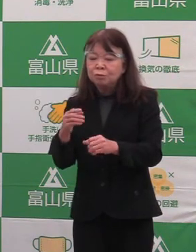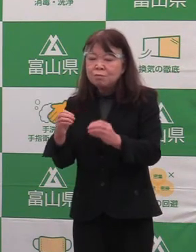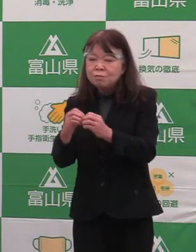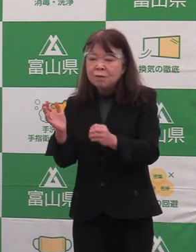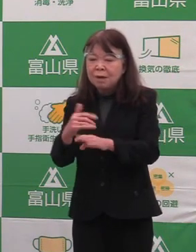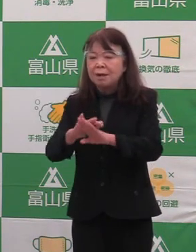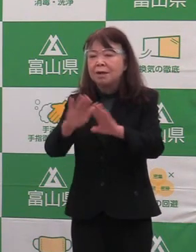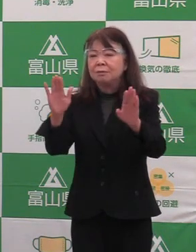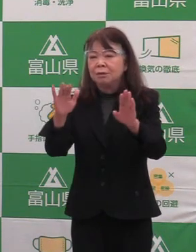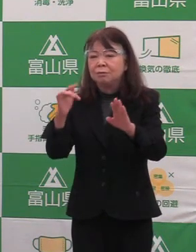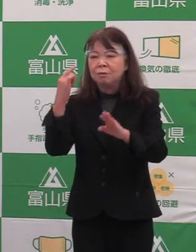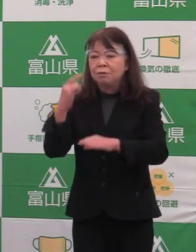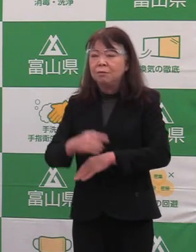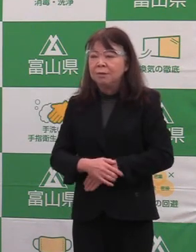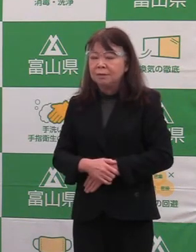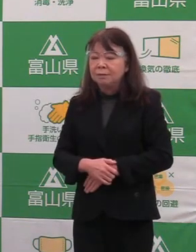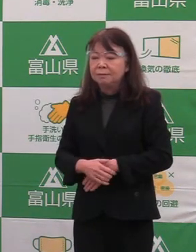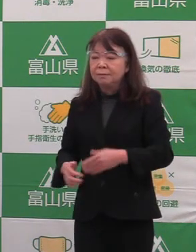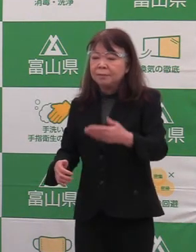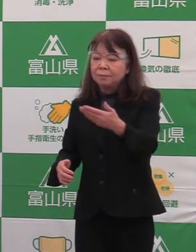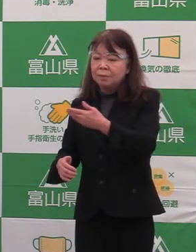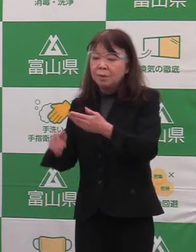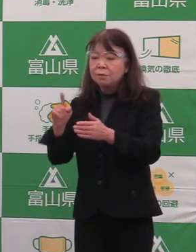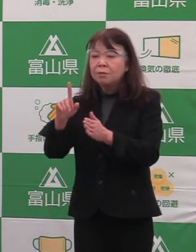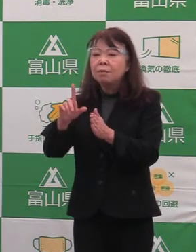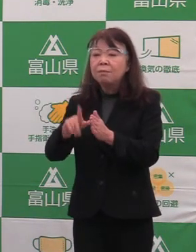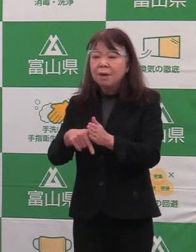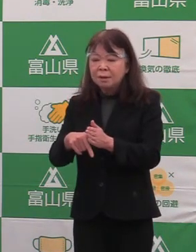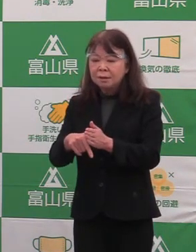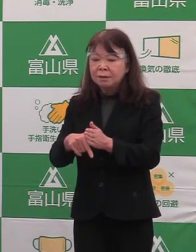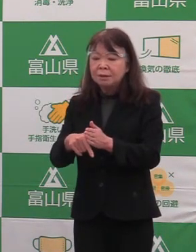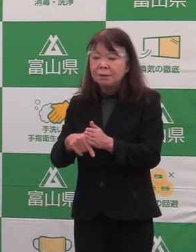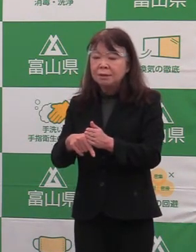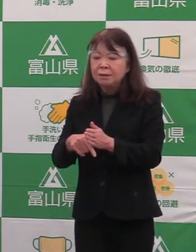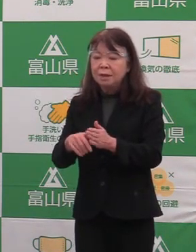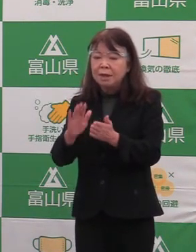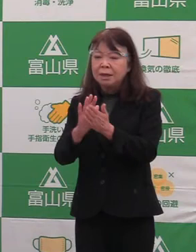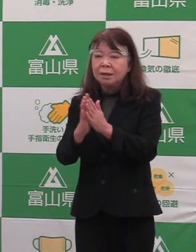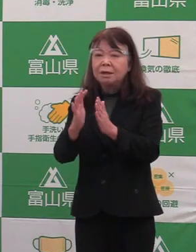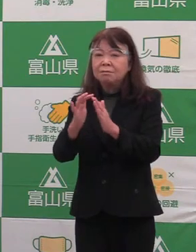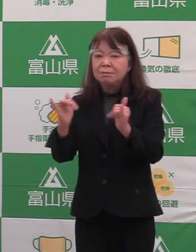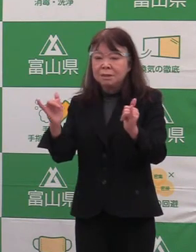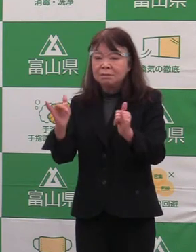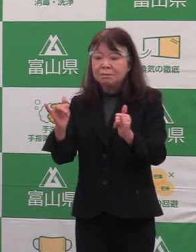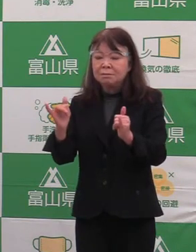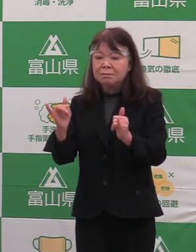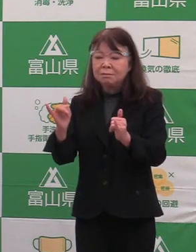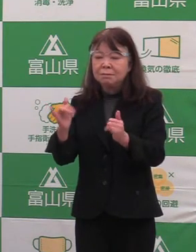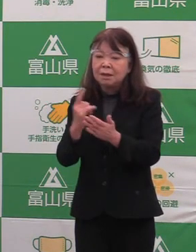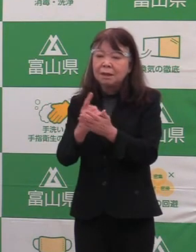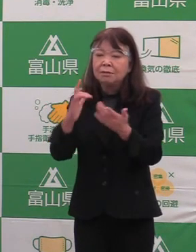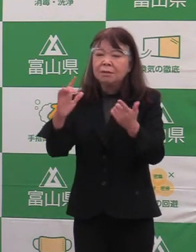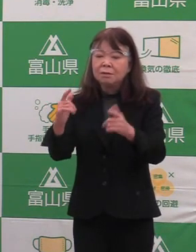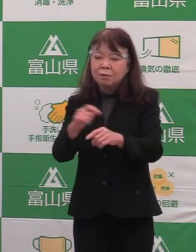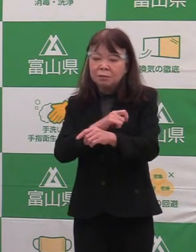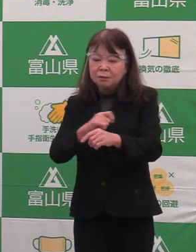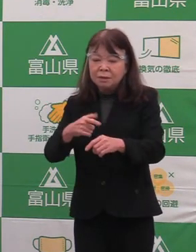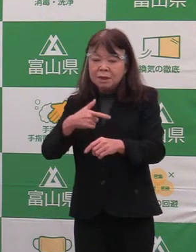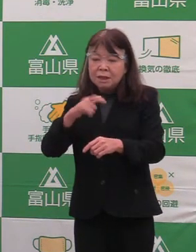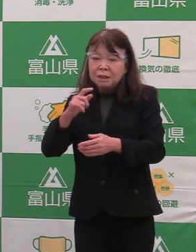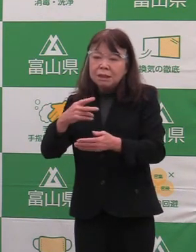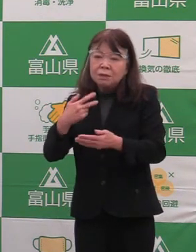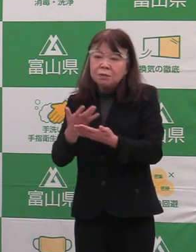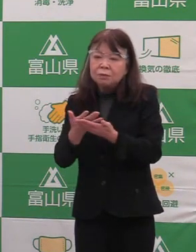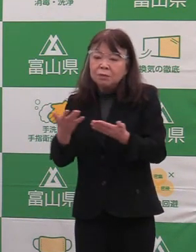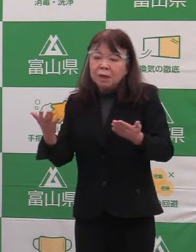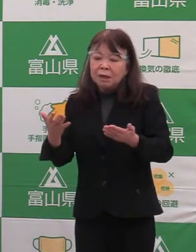ね。 例えばそういった場合ですね、県民もそうですけど、特に飲食店の方が、大きな混